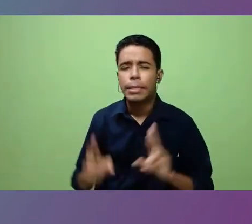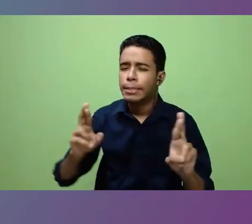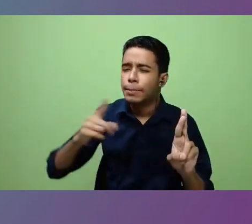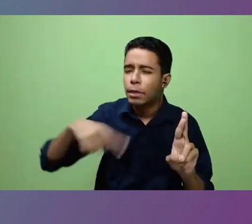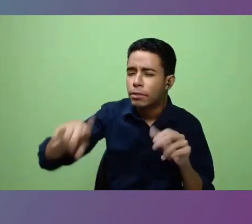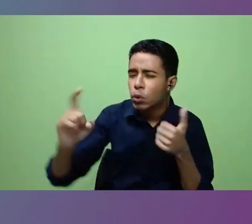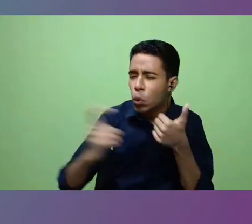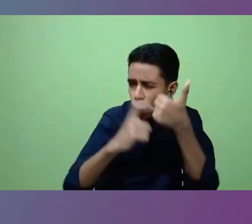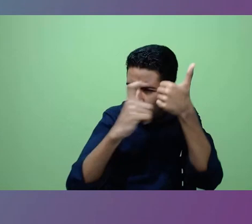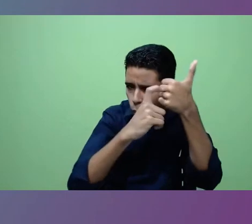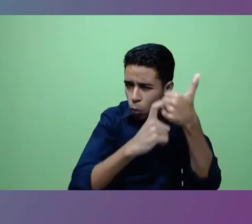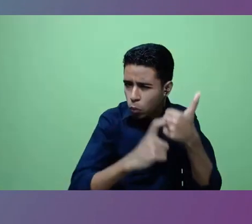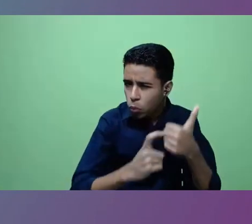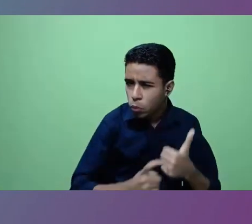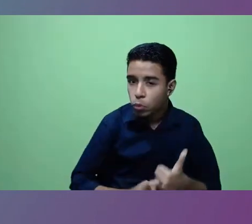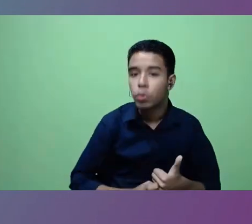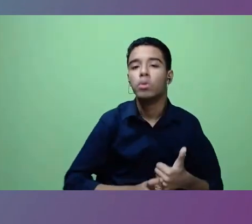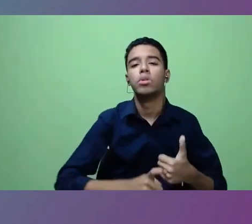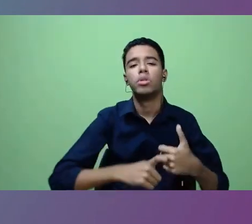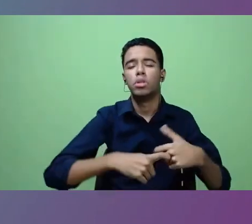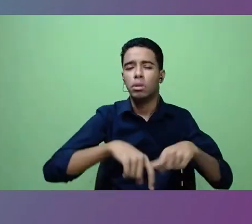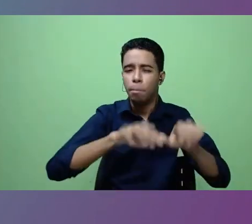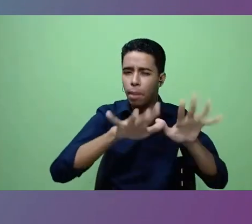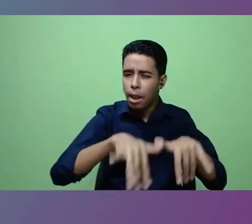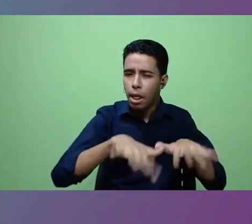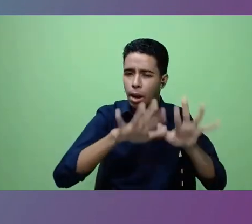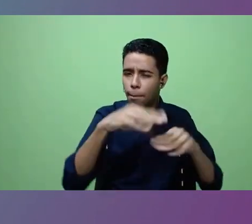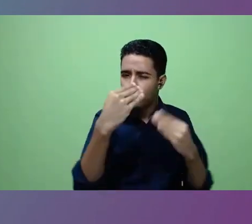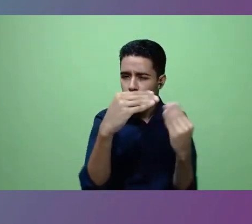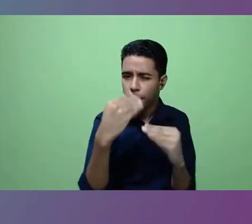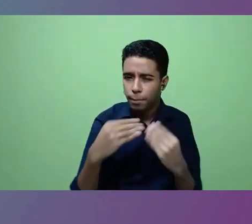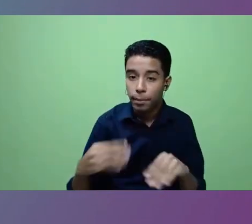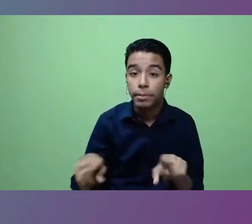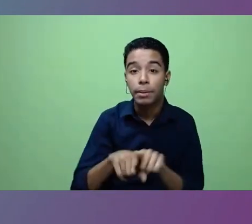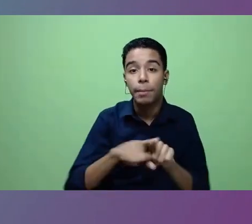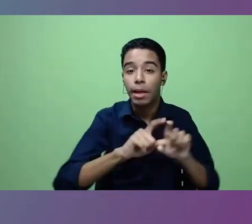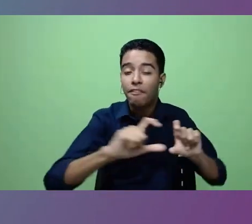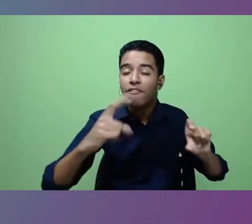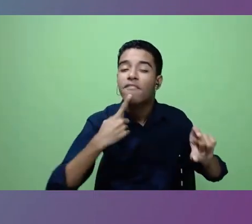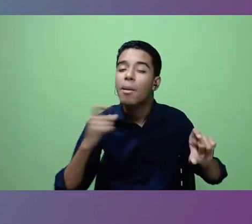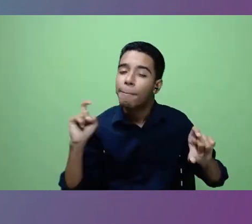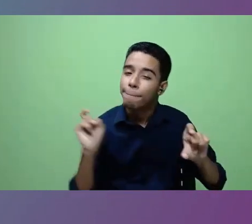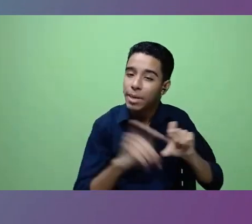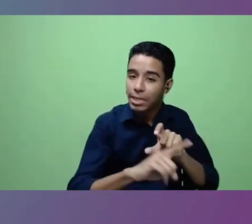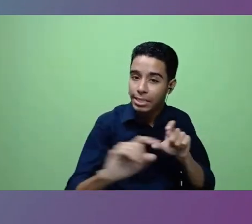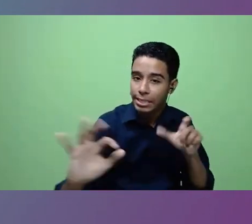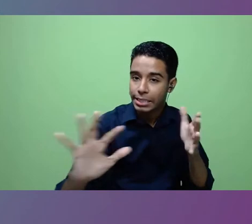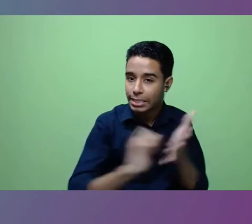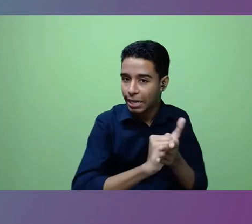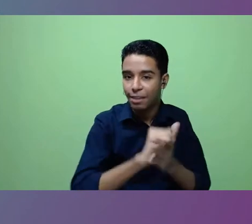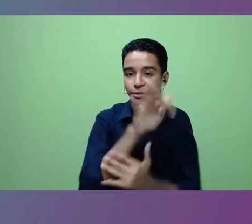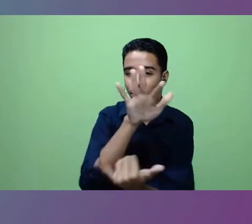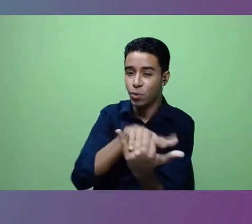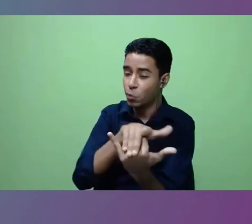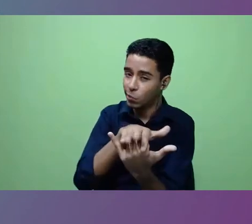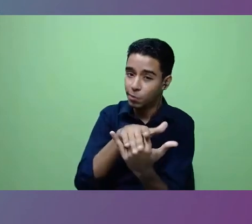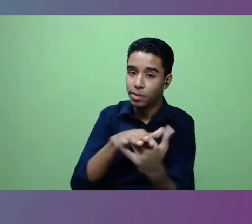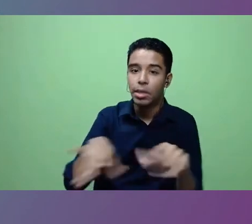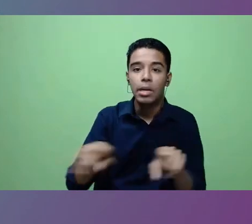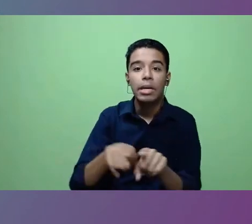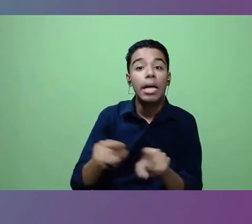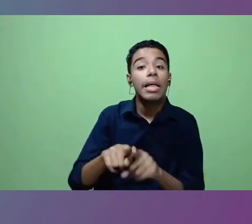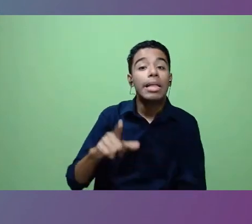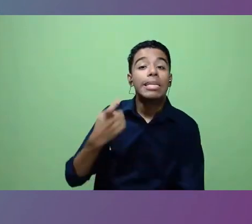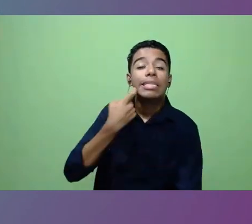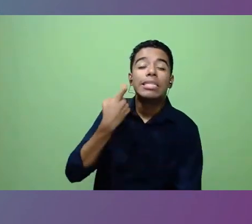seus comentários, deixem o like, se inscreve no canal. Como eu falei, toda sexta-feira, 4 horas da tarde, a gente está aqui discutindo